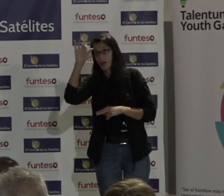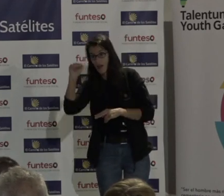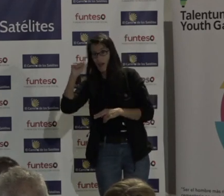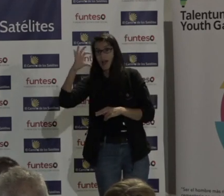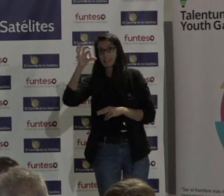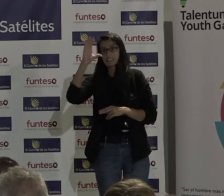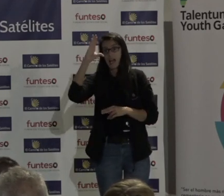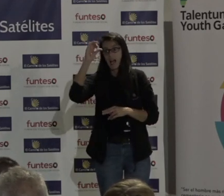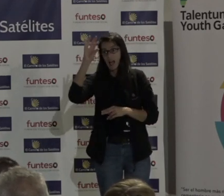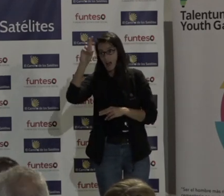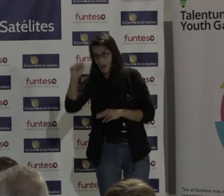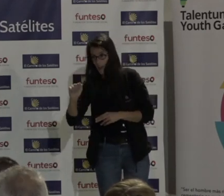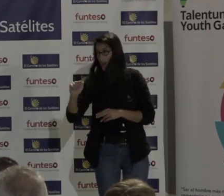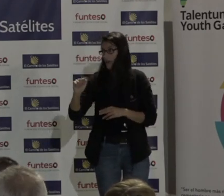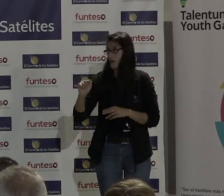Todo ese